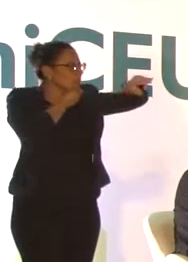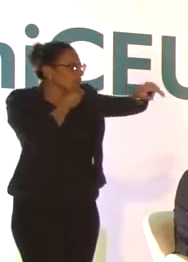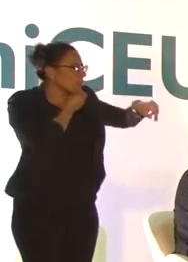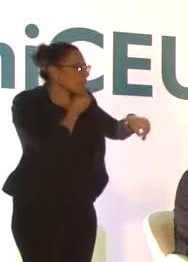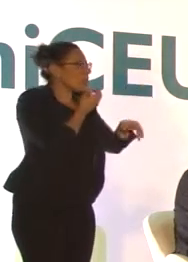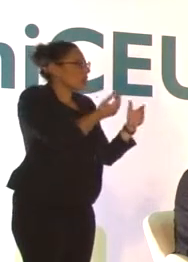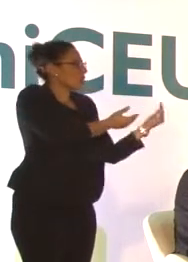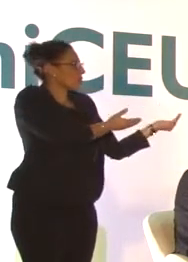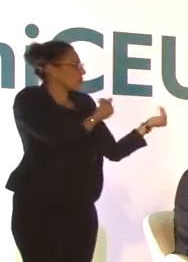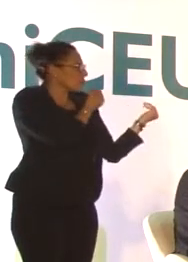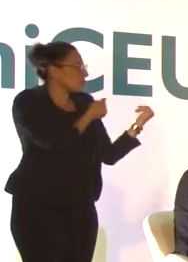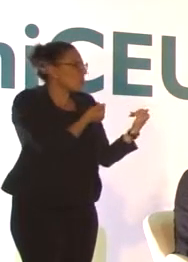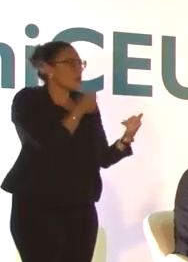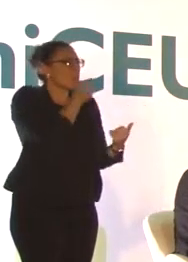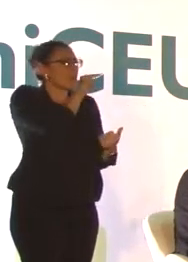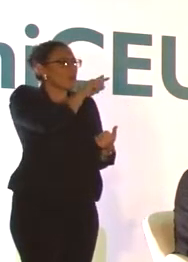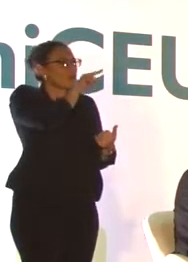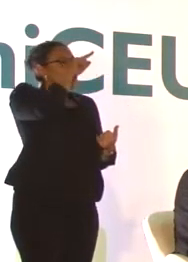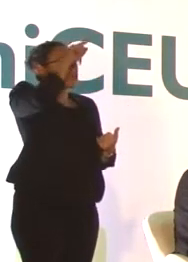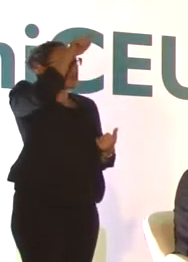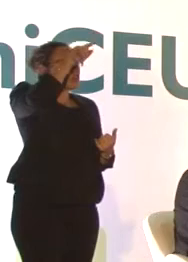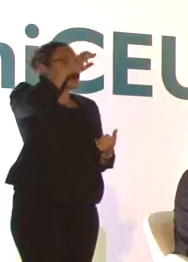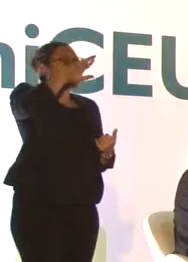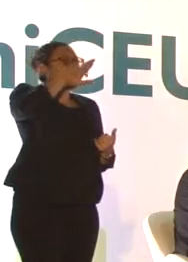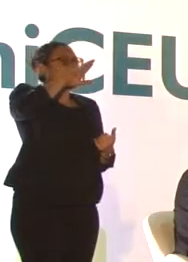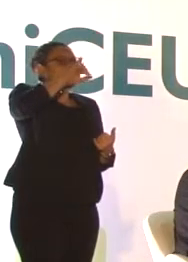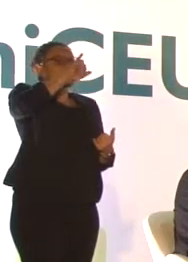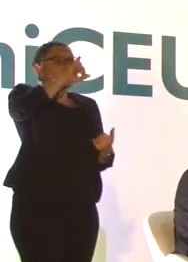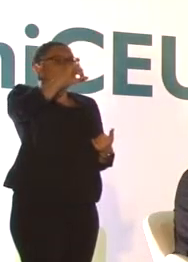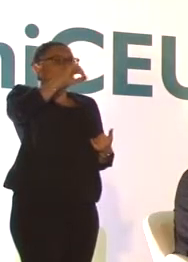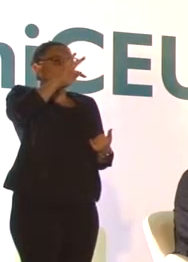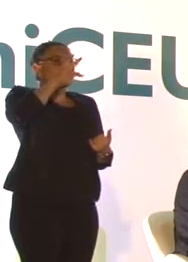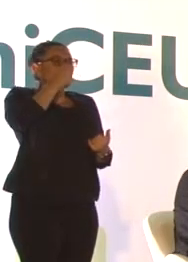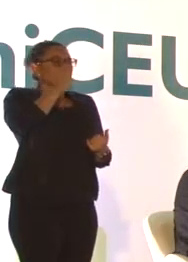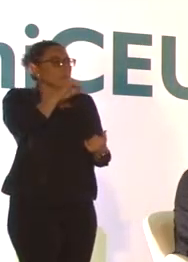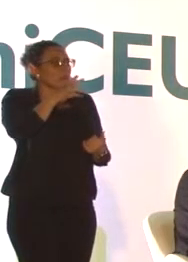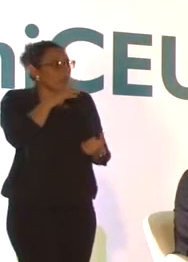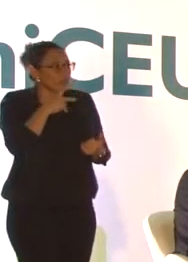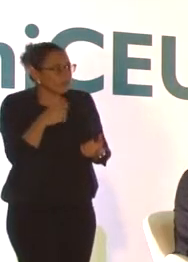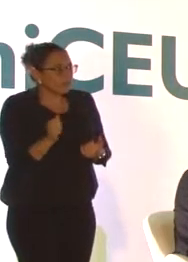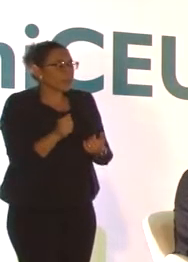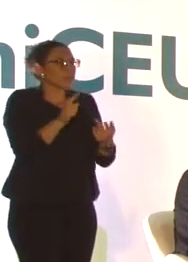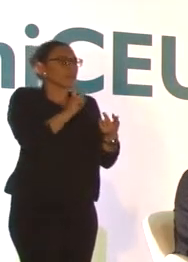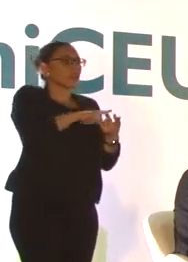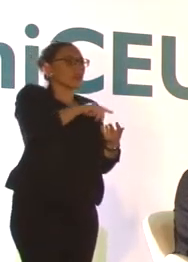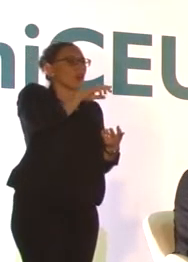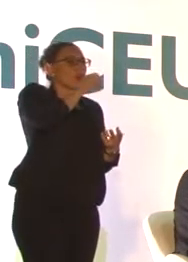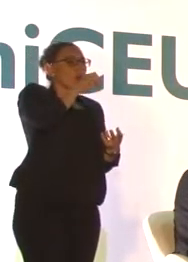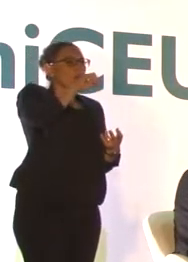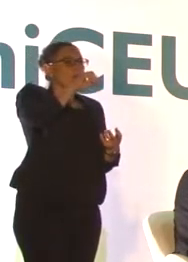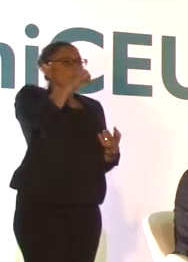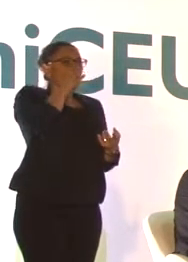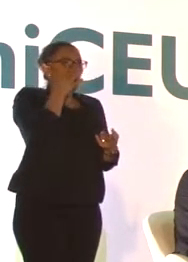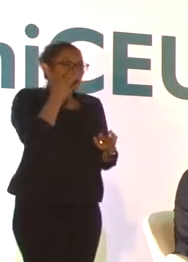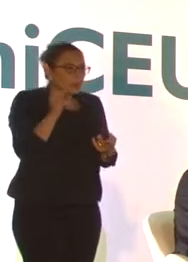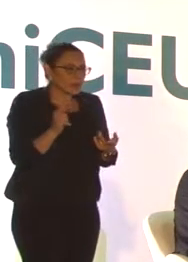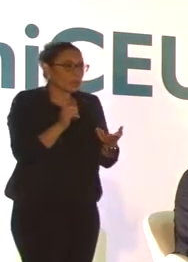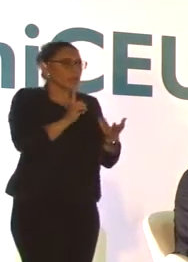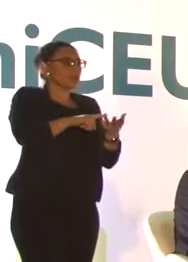jovens que estivessem lá em Rosana, Itapeva, Ourinhos, frequentassem a